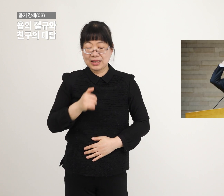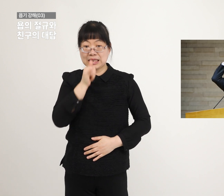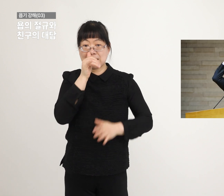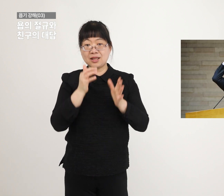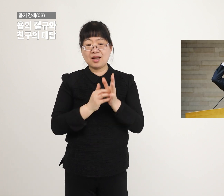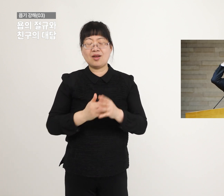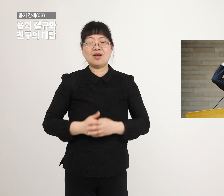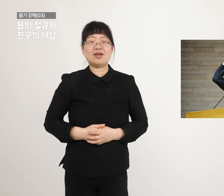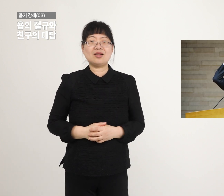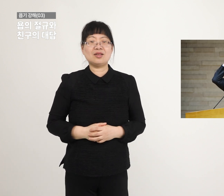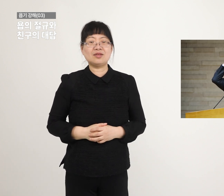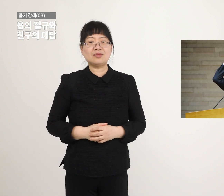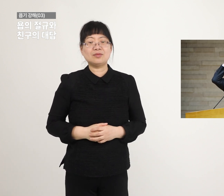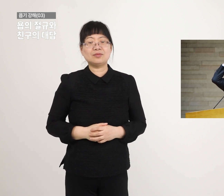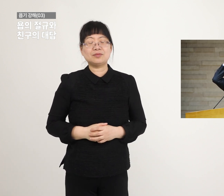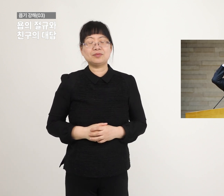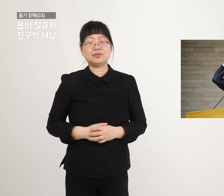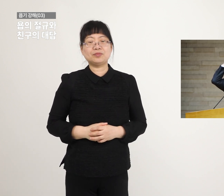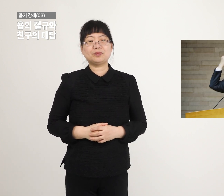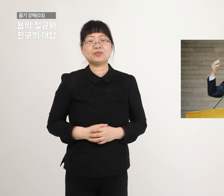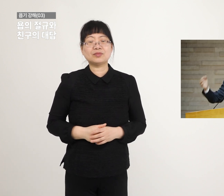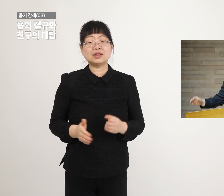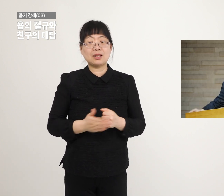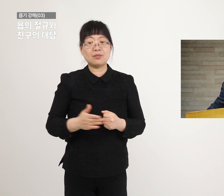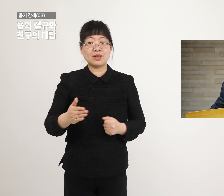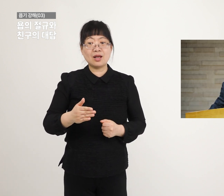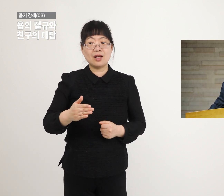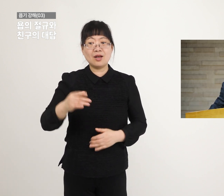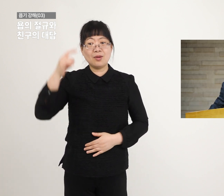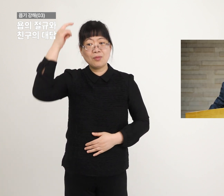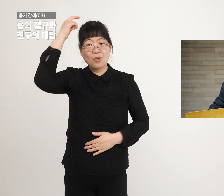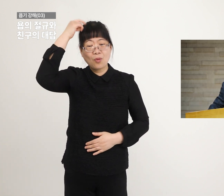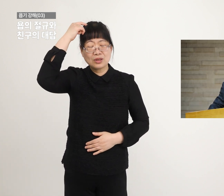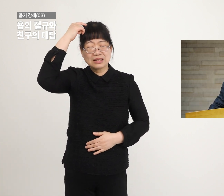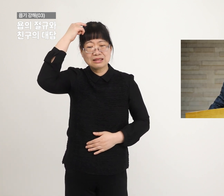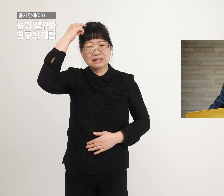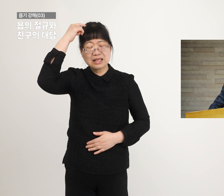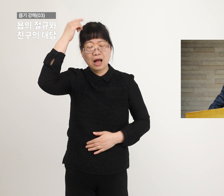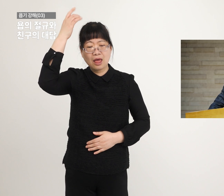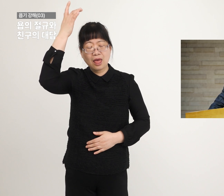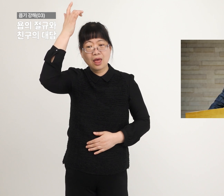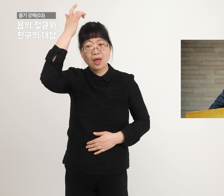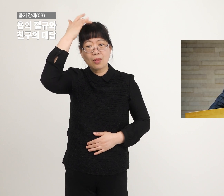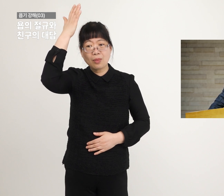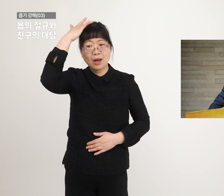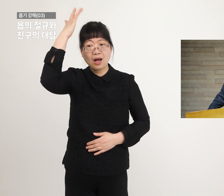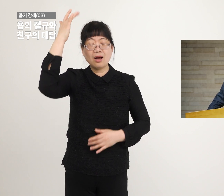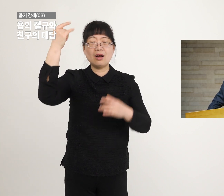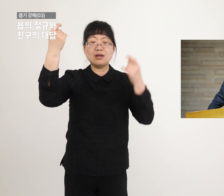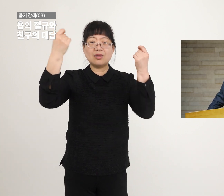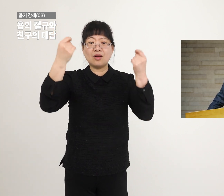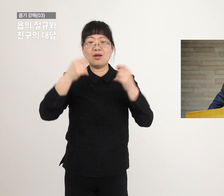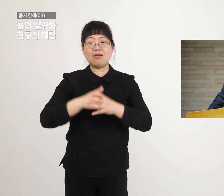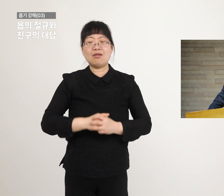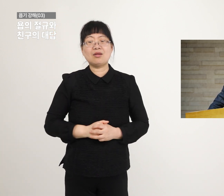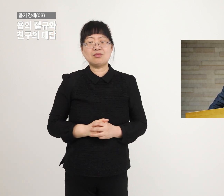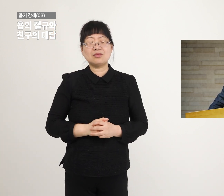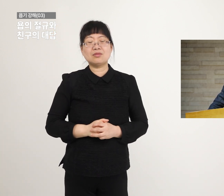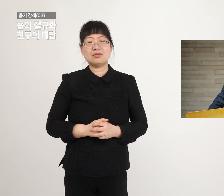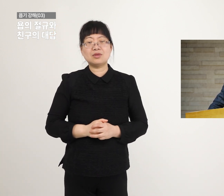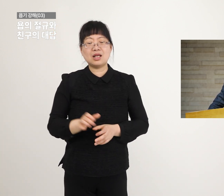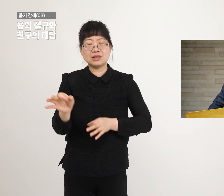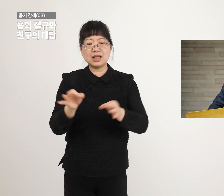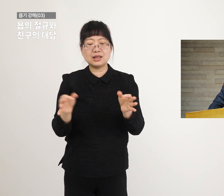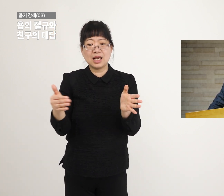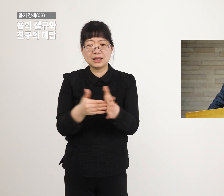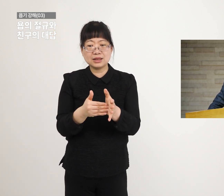그래서 여기가 이렇게 머리가 주저앉고 빠질 정도로. 그러면 장사를